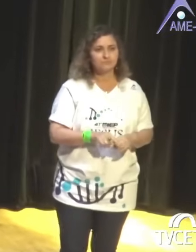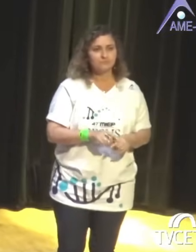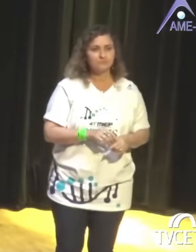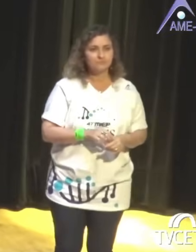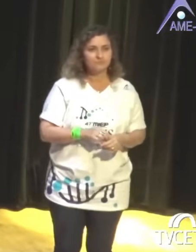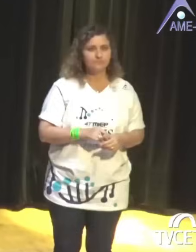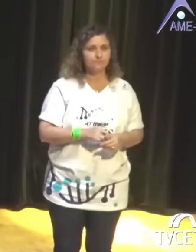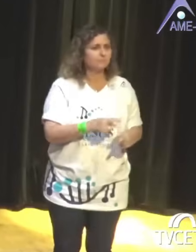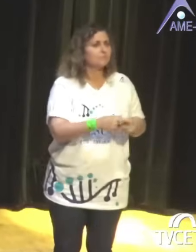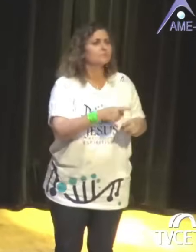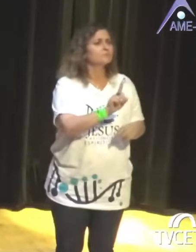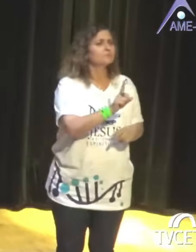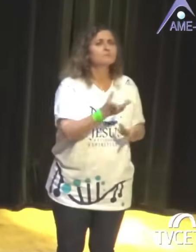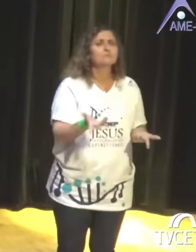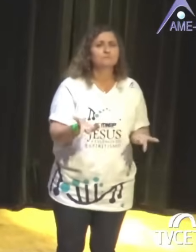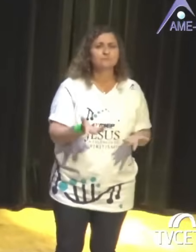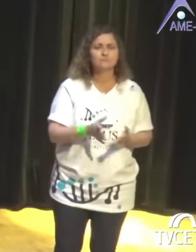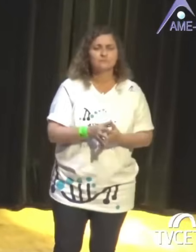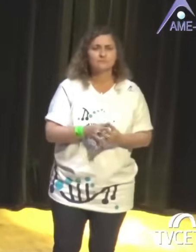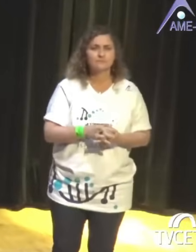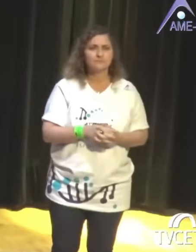ah por